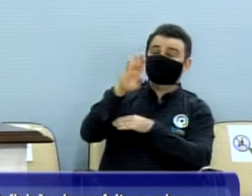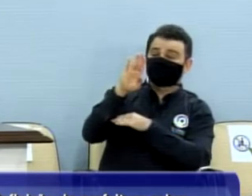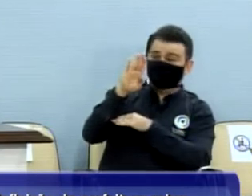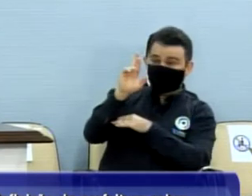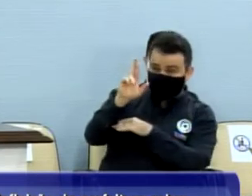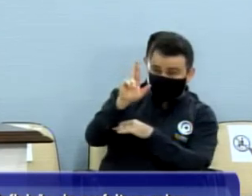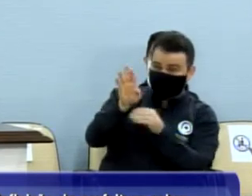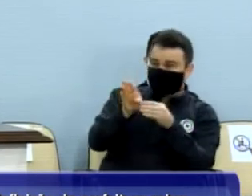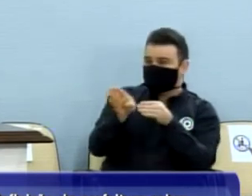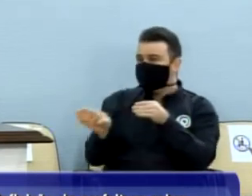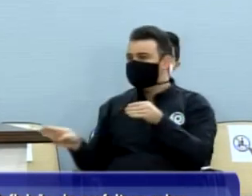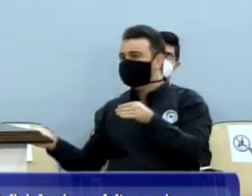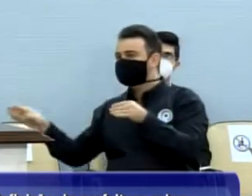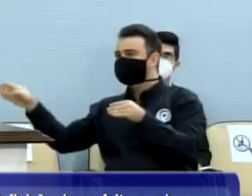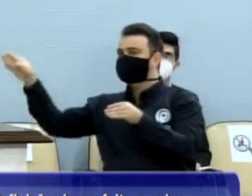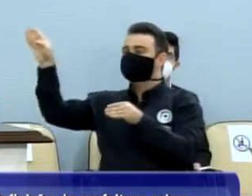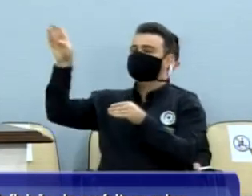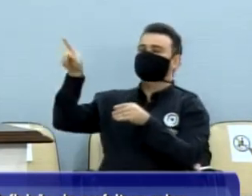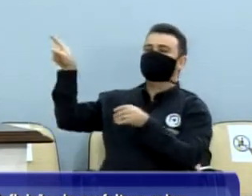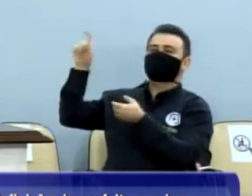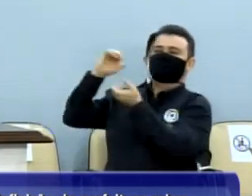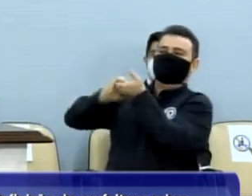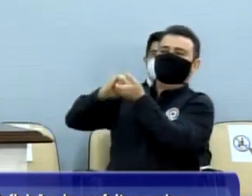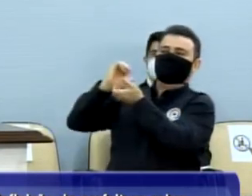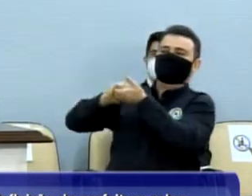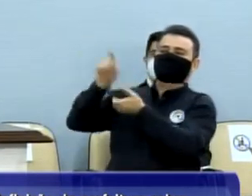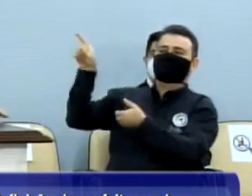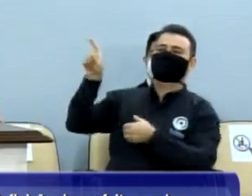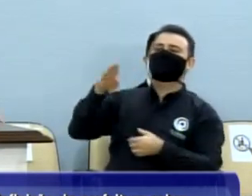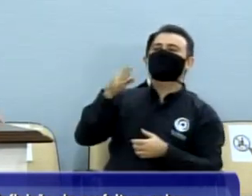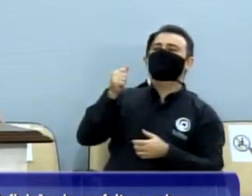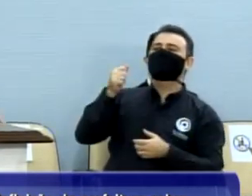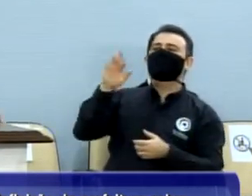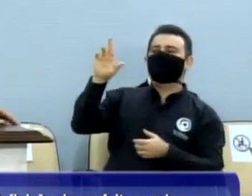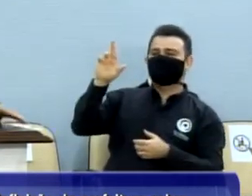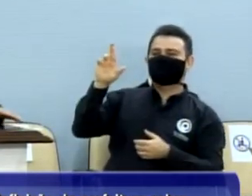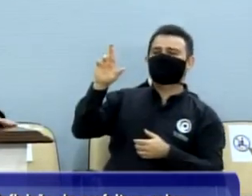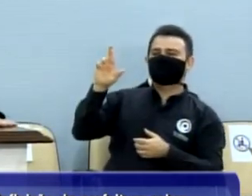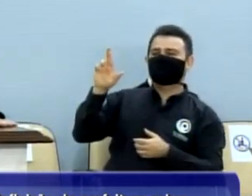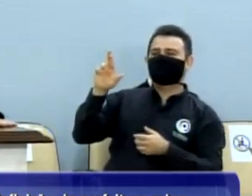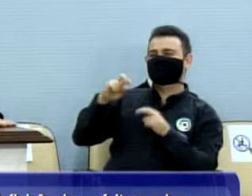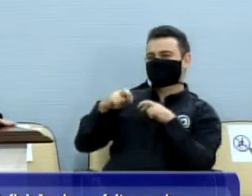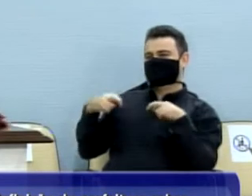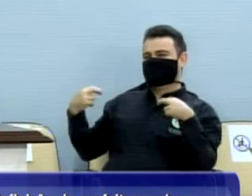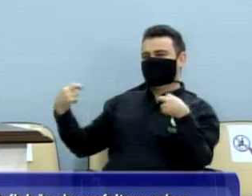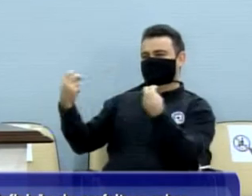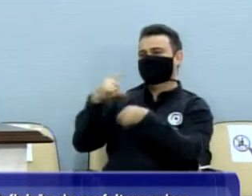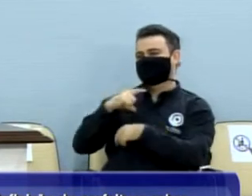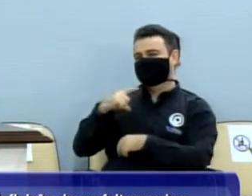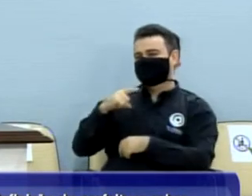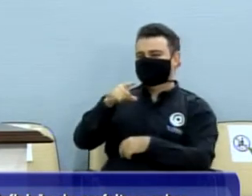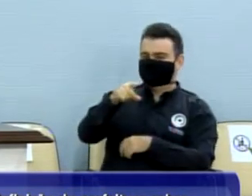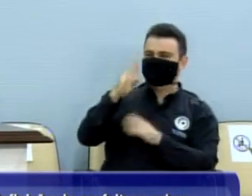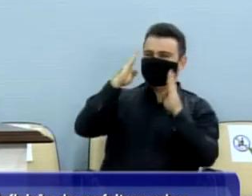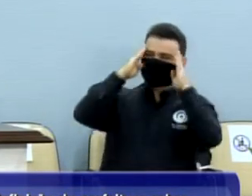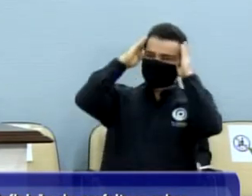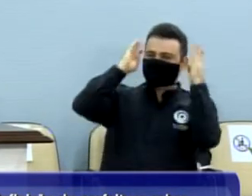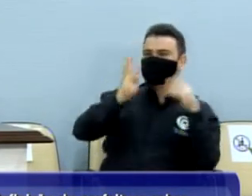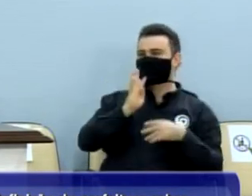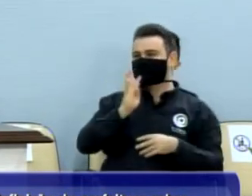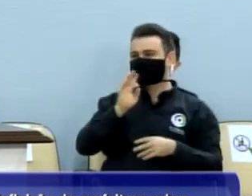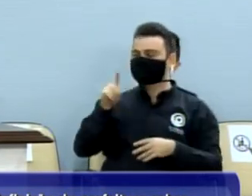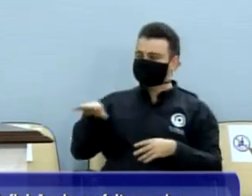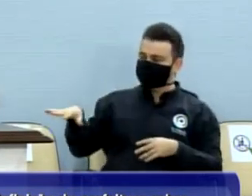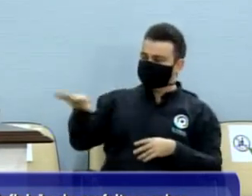o Paulera, gosta de ir lá tomar uma pinguinha lá no bar de Talhados, e ele tem que passar por aqui. Gente, olha, ficou